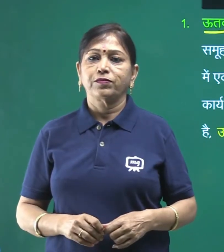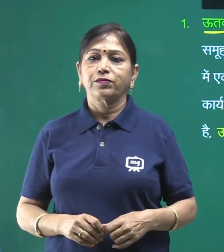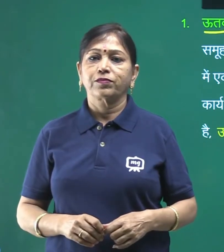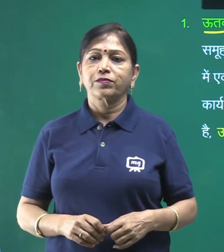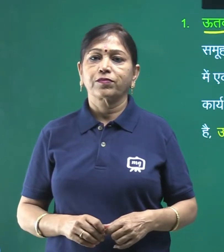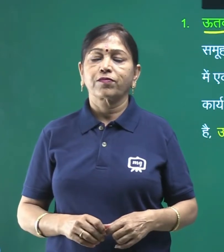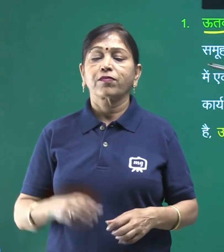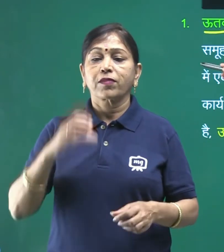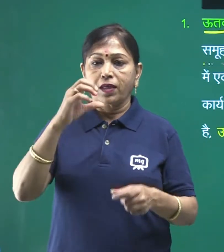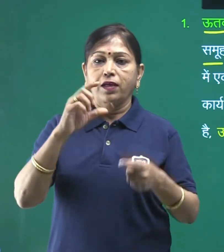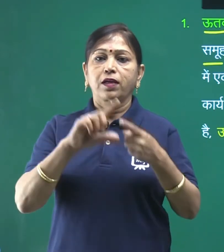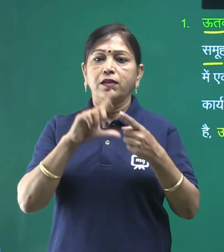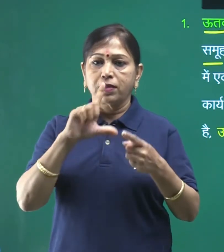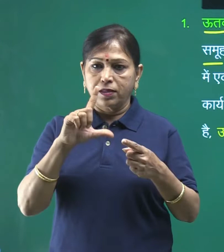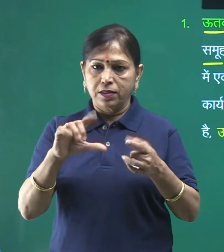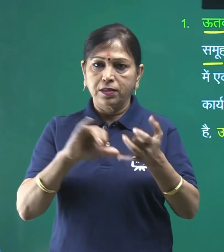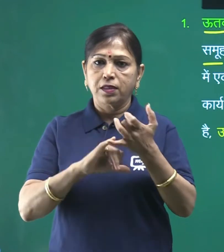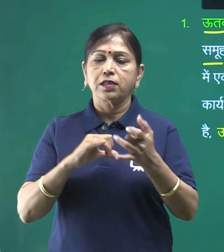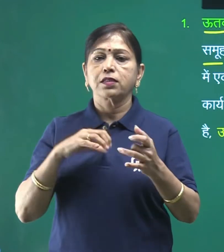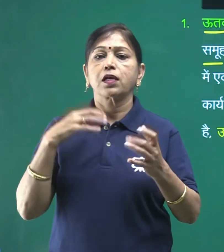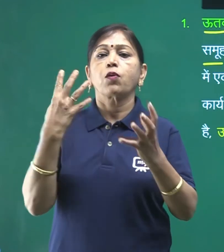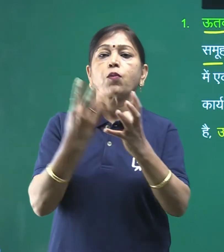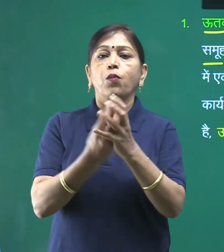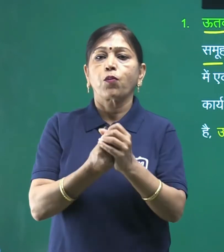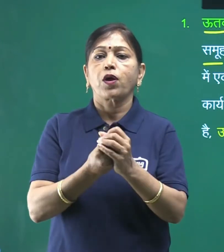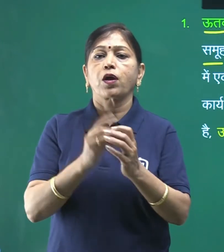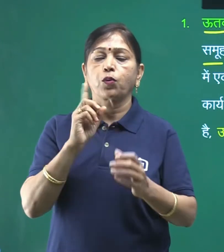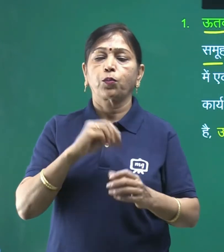कोशिकाओं का वह समूह